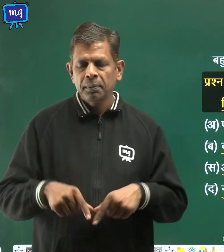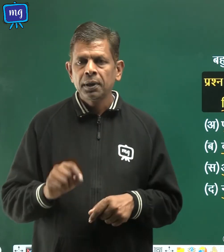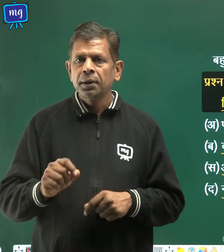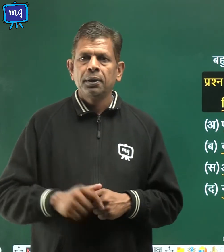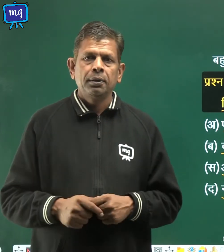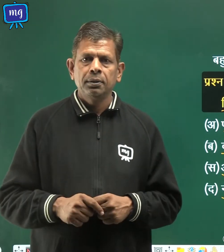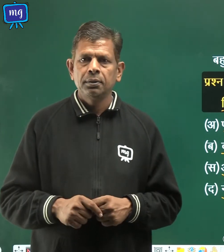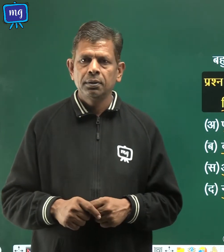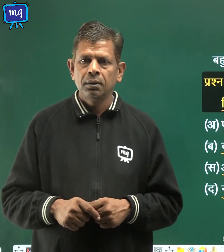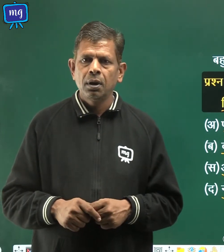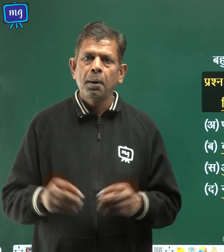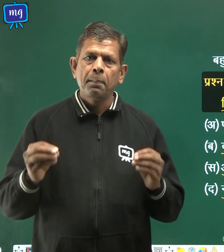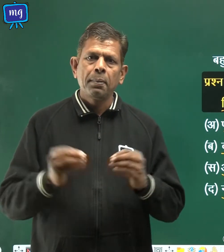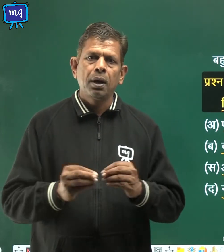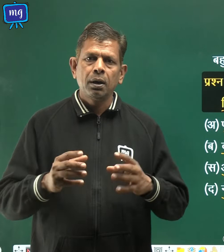लिखेंगे ब।